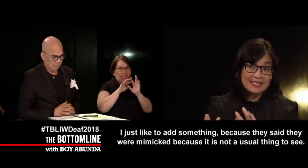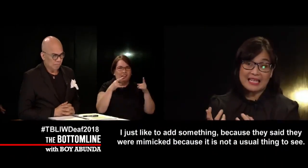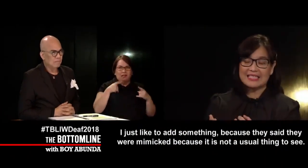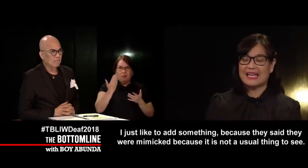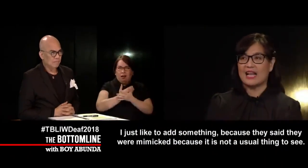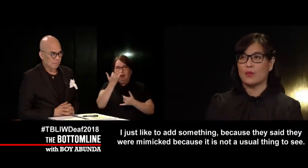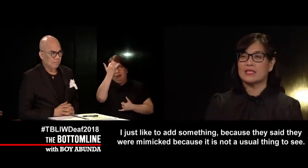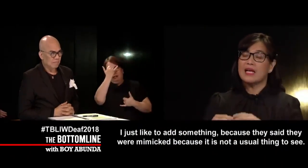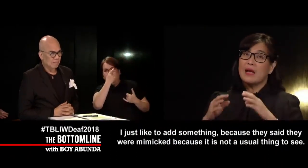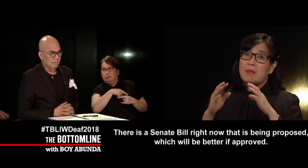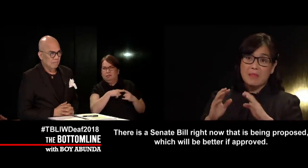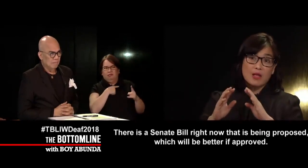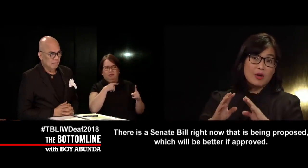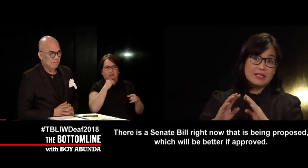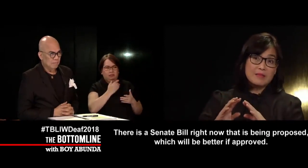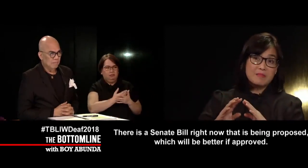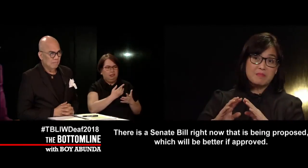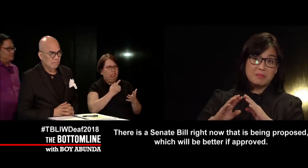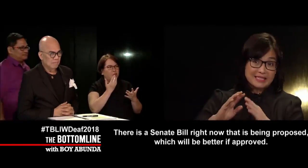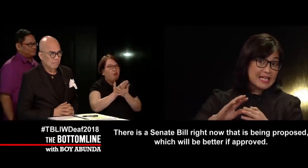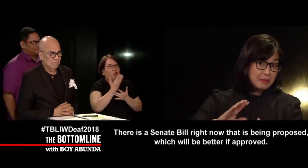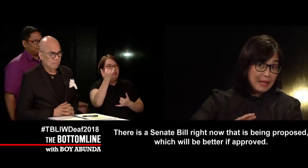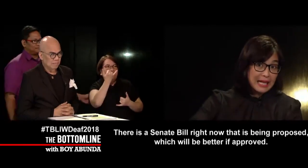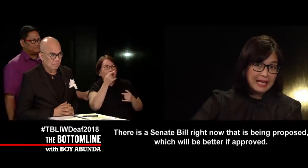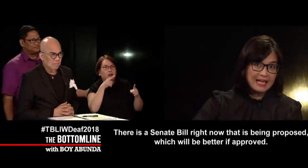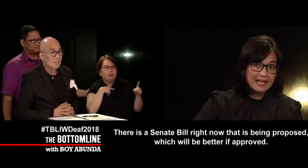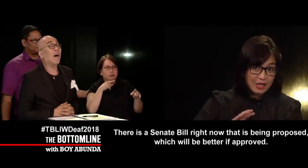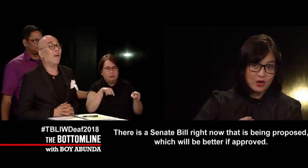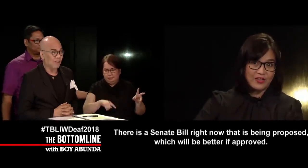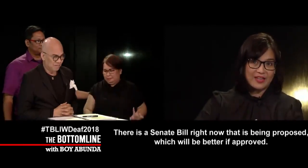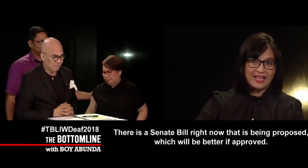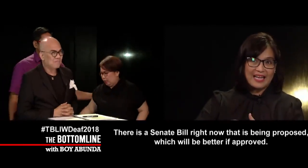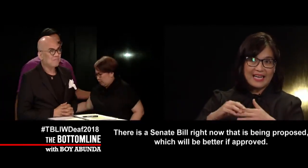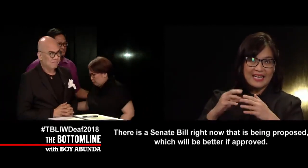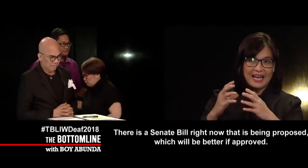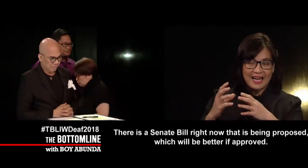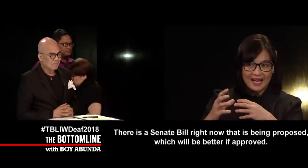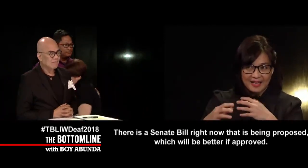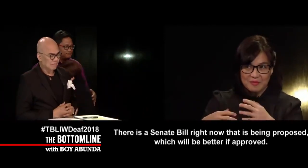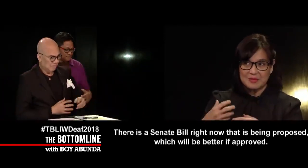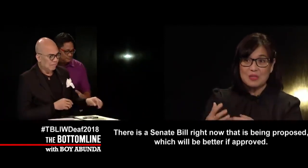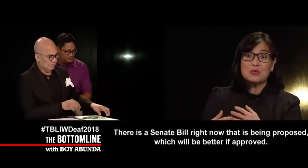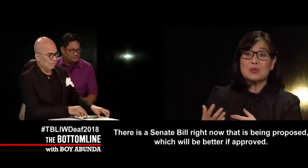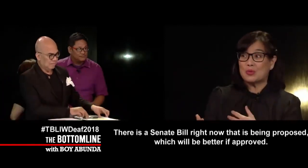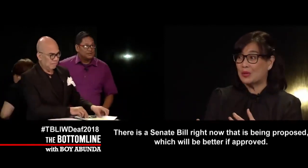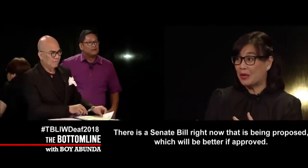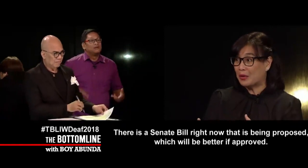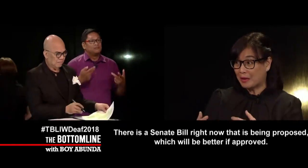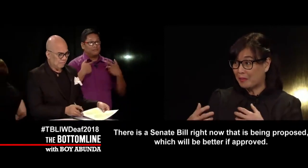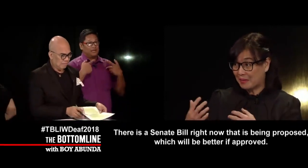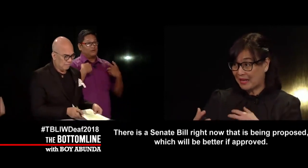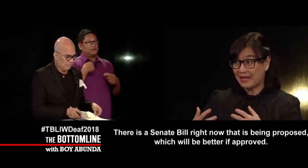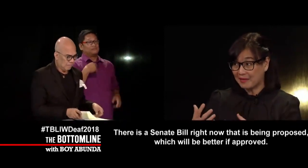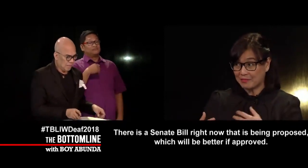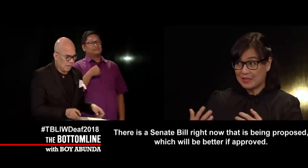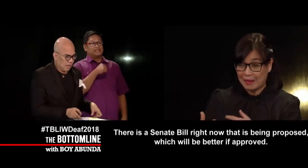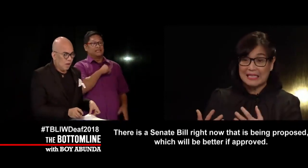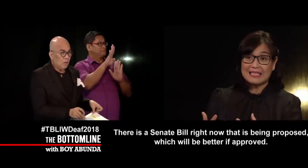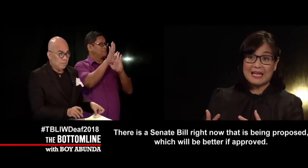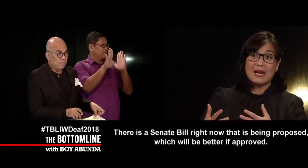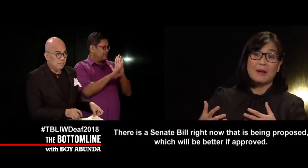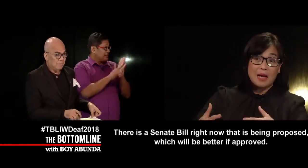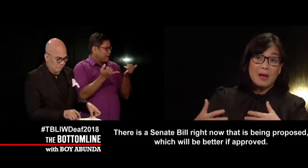ganitong klaseng sign language. Meron kasing Senate bill ngayon na sinususog ngayon na talagang